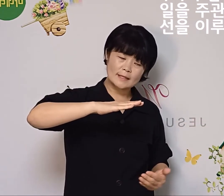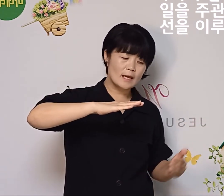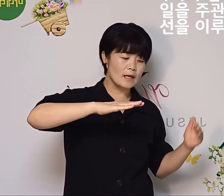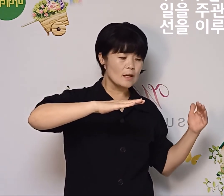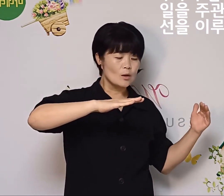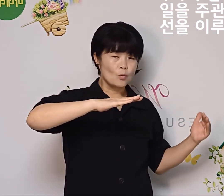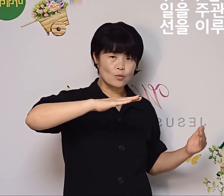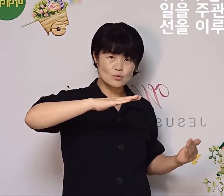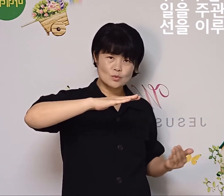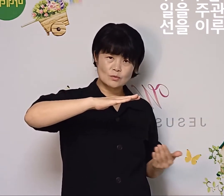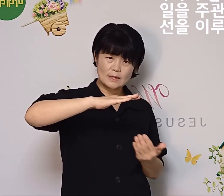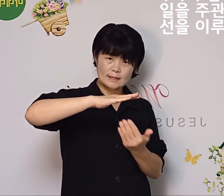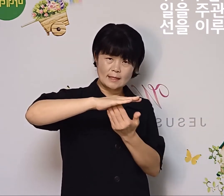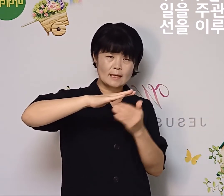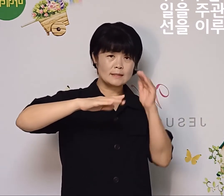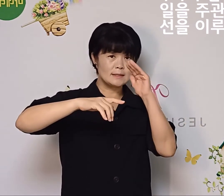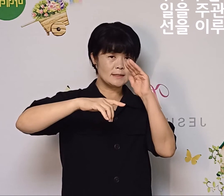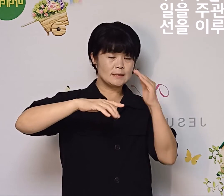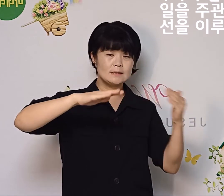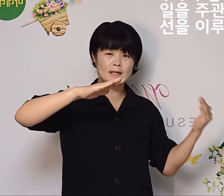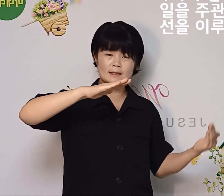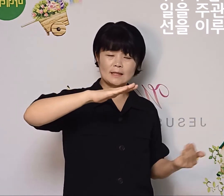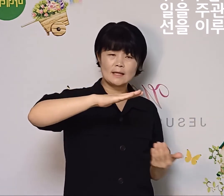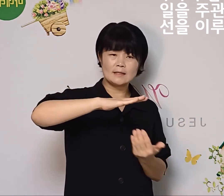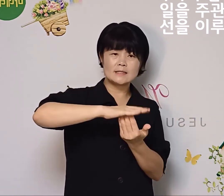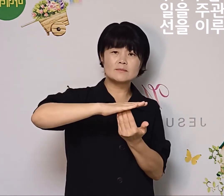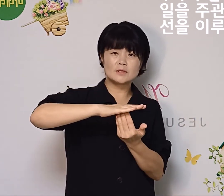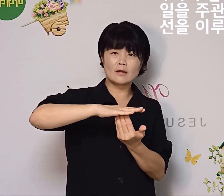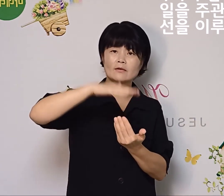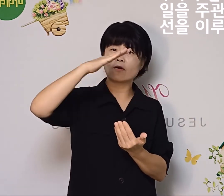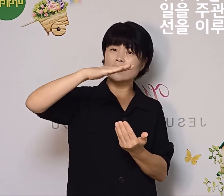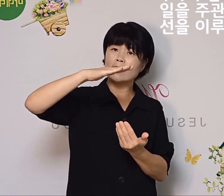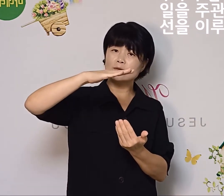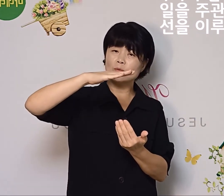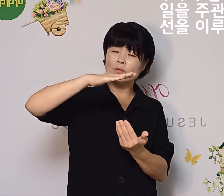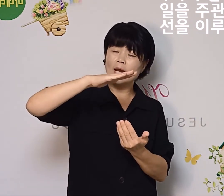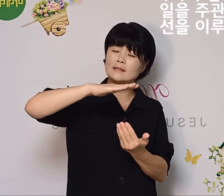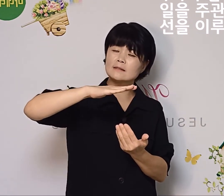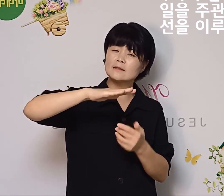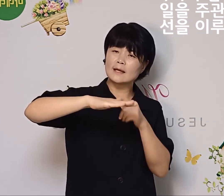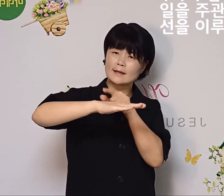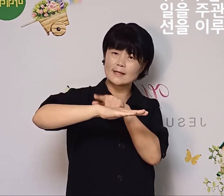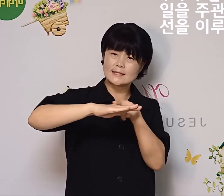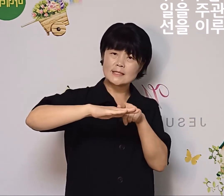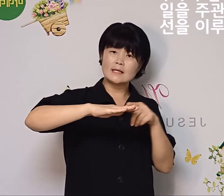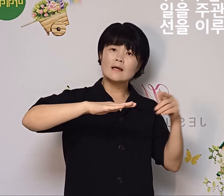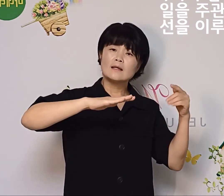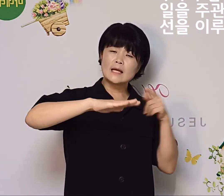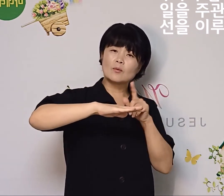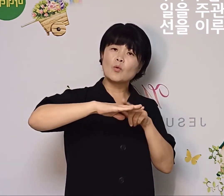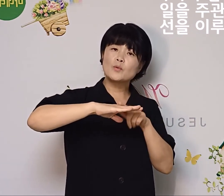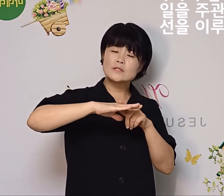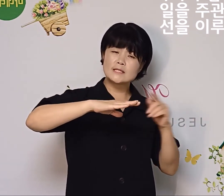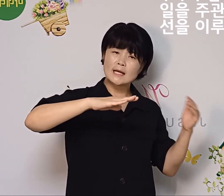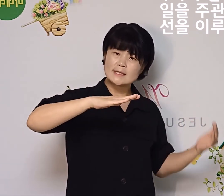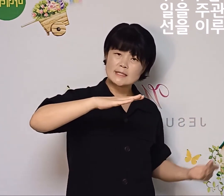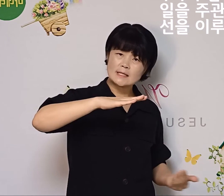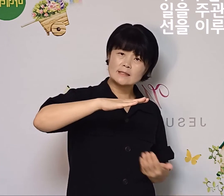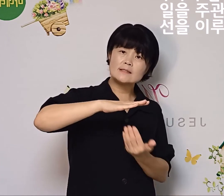손바닥에 오른손을 갖다가 끝을 갖다가 드시면 돼요. 여기 한 개까지 내가 목표치까지 끝낸